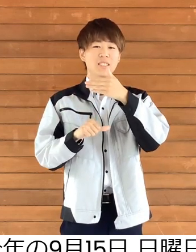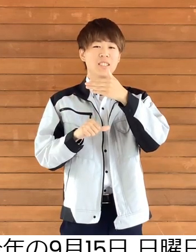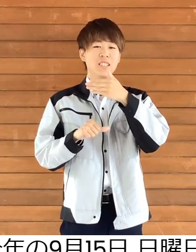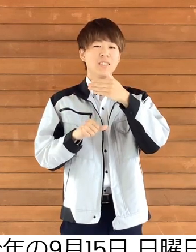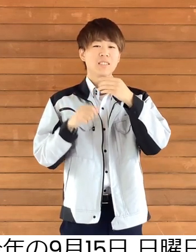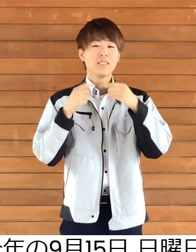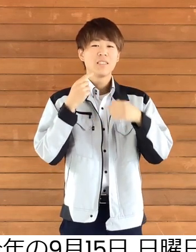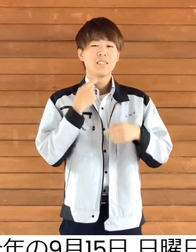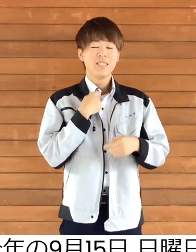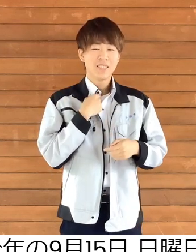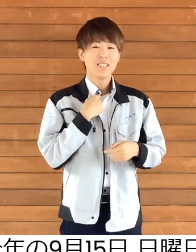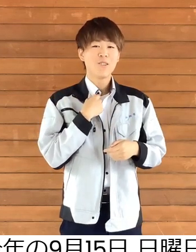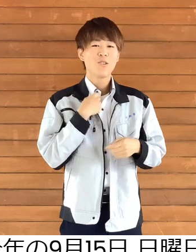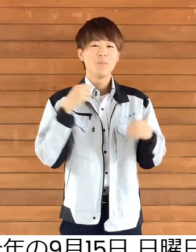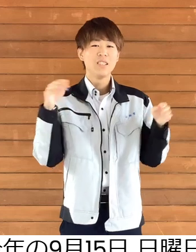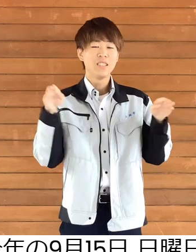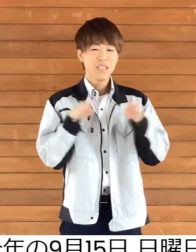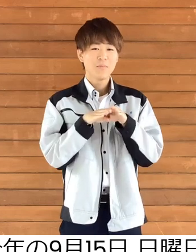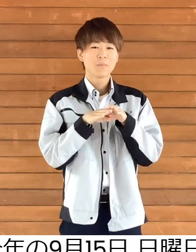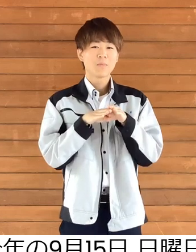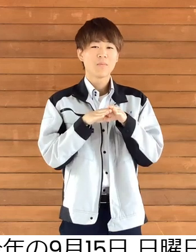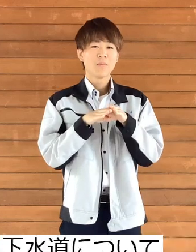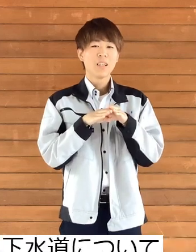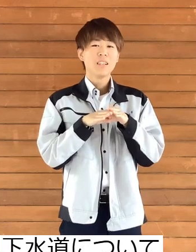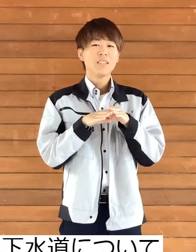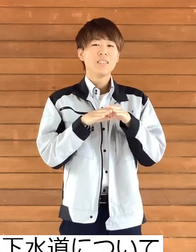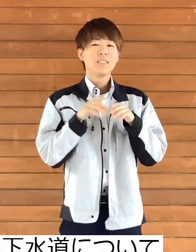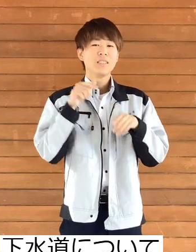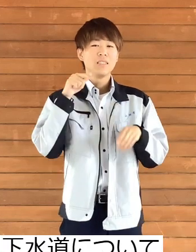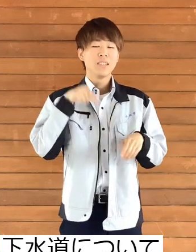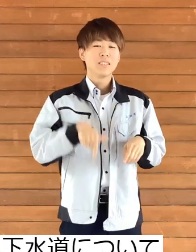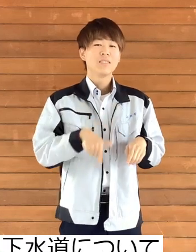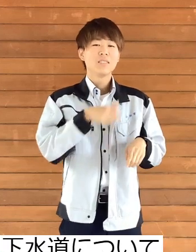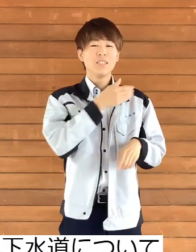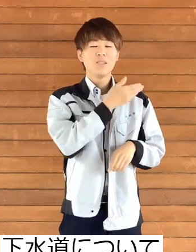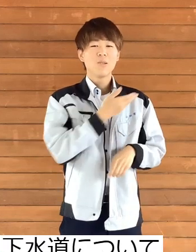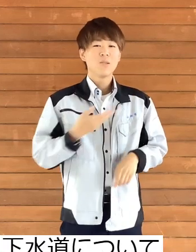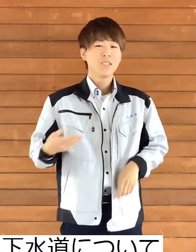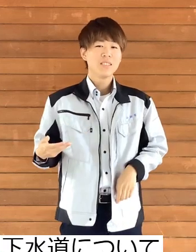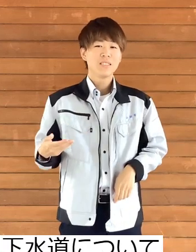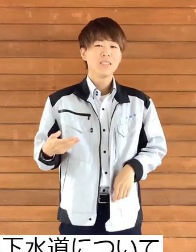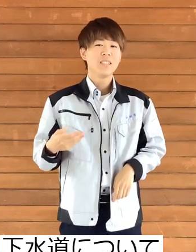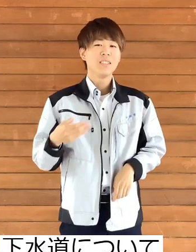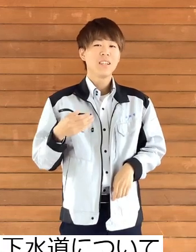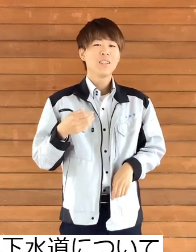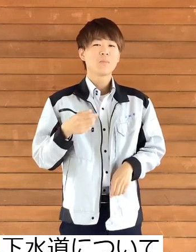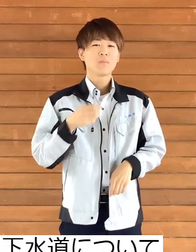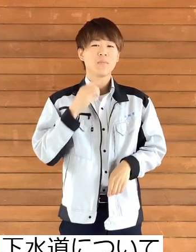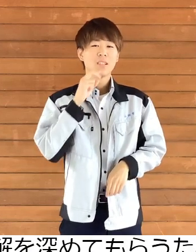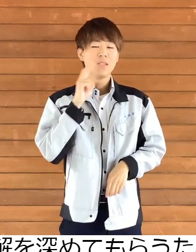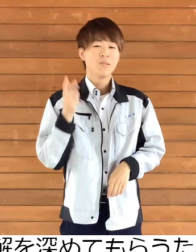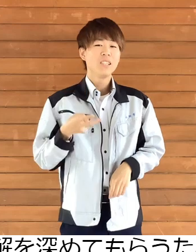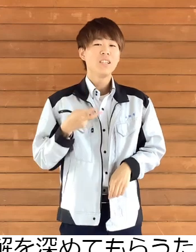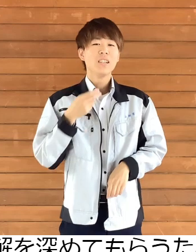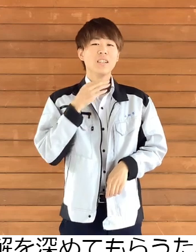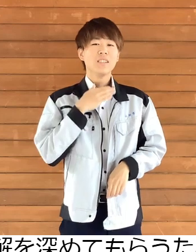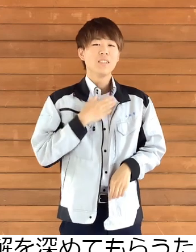に日曜日に下水道についてより